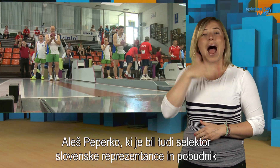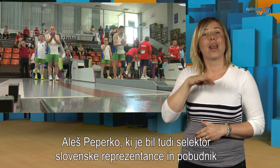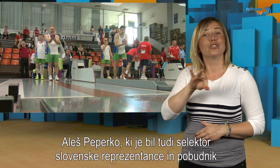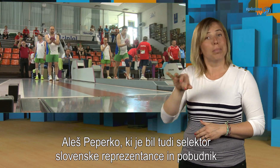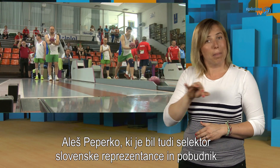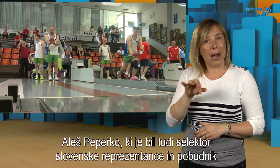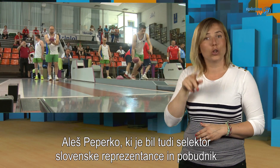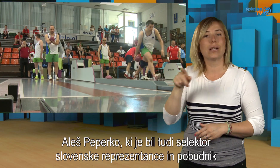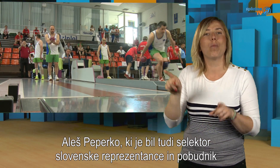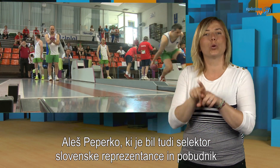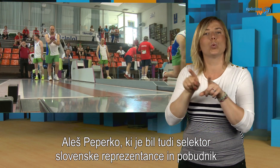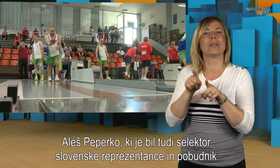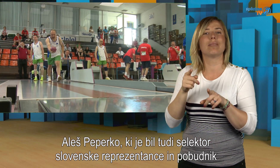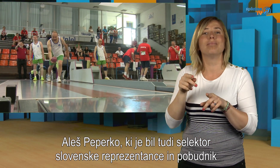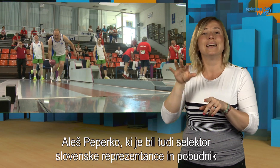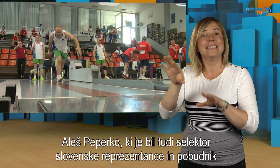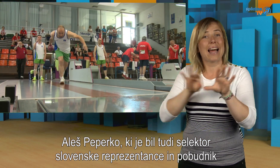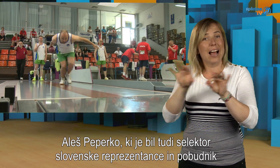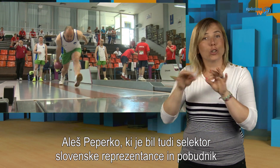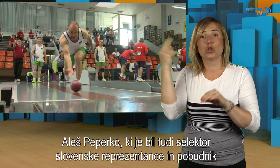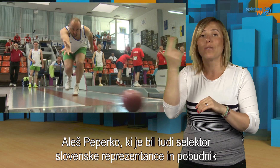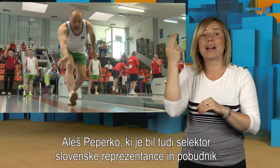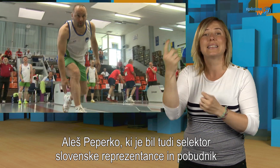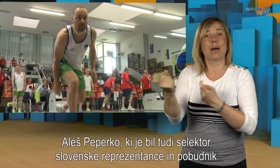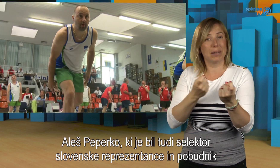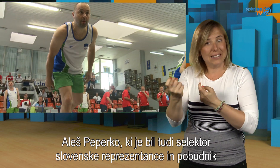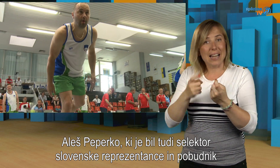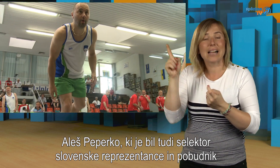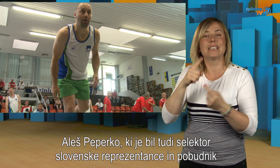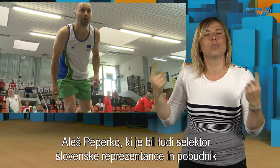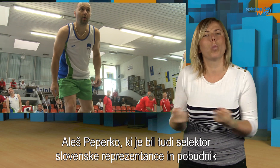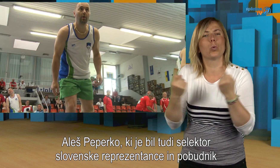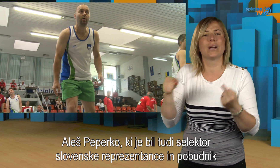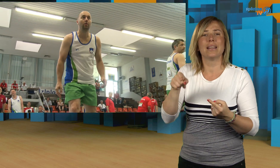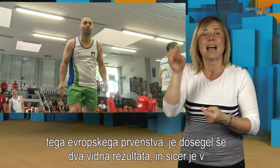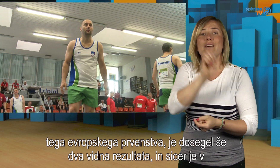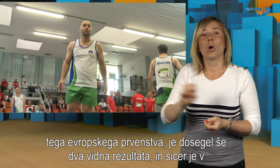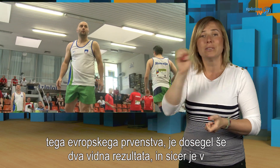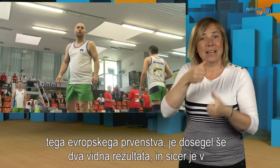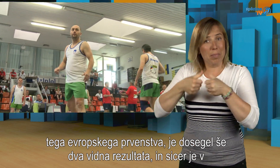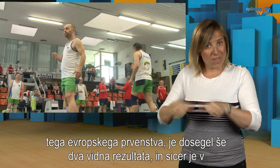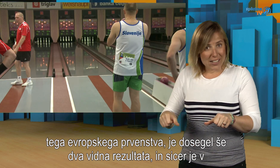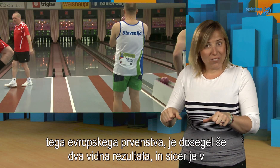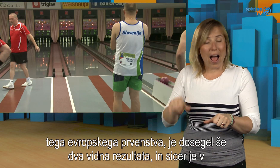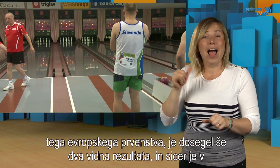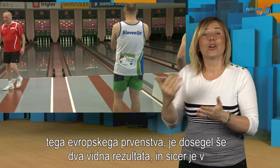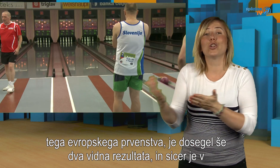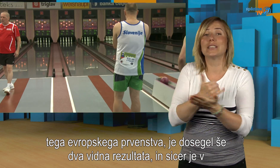Aleš Peperko, ki je bil tudi sekretar slovenske reprezentance in pobudnik tega evropskega prvenstva, je dosegel še 2 vidna